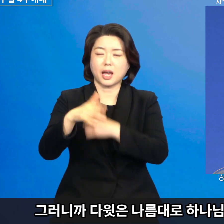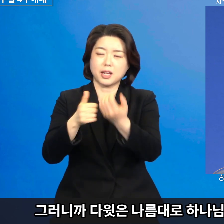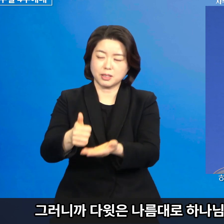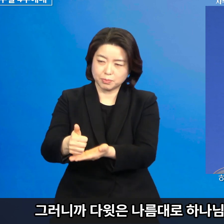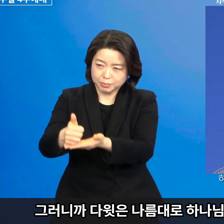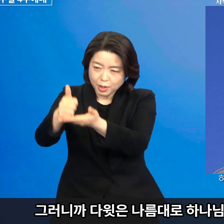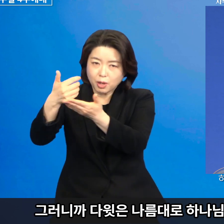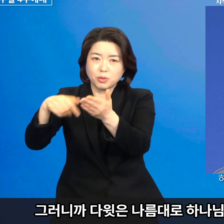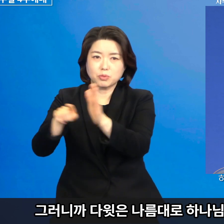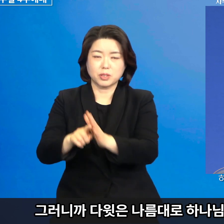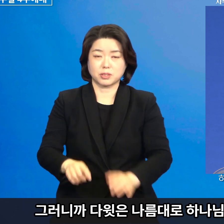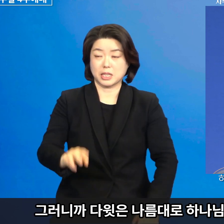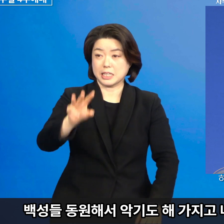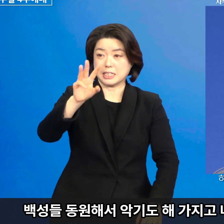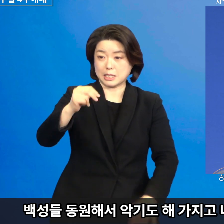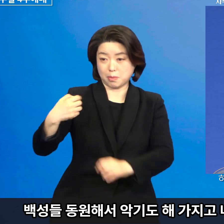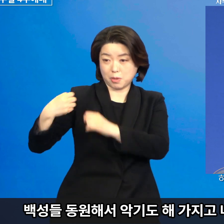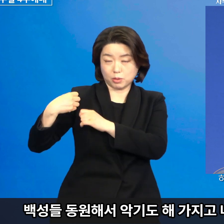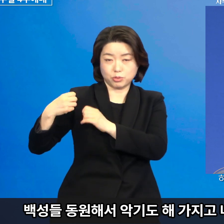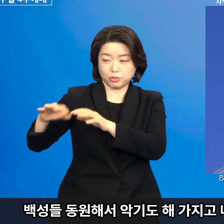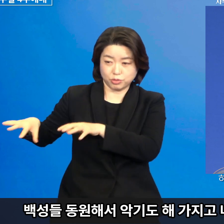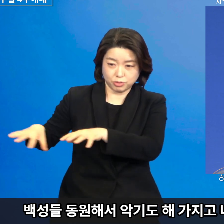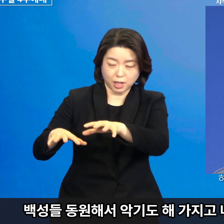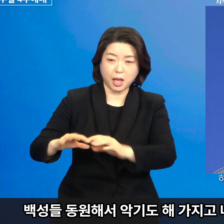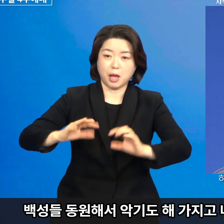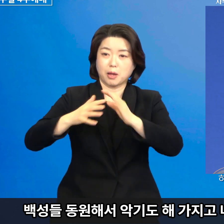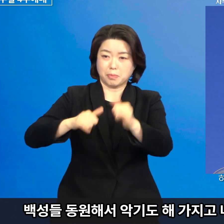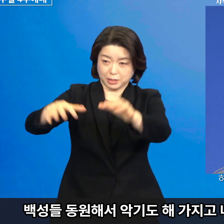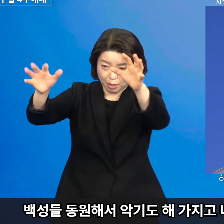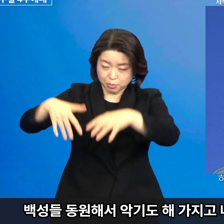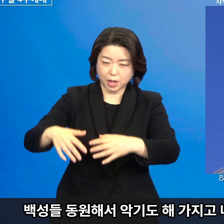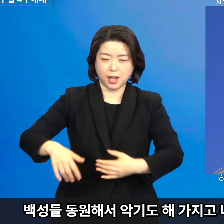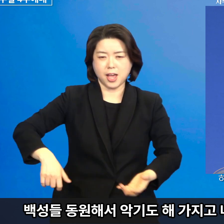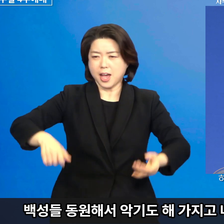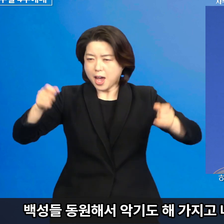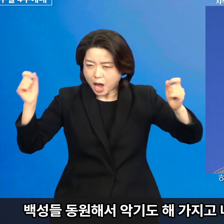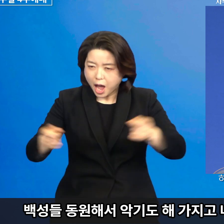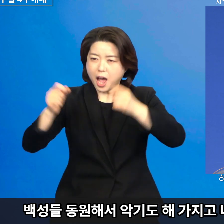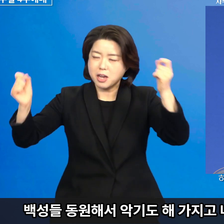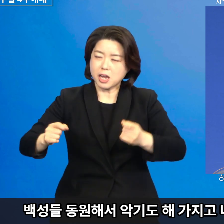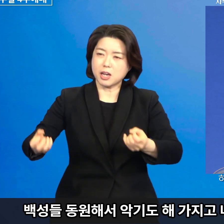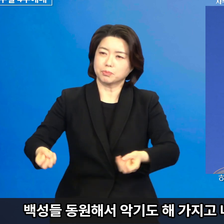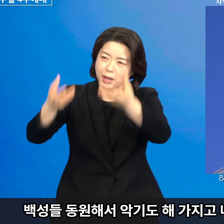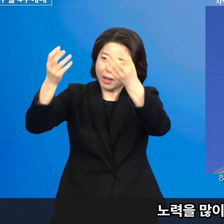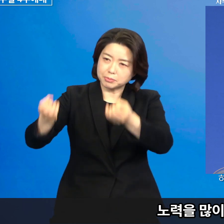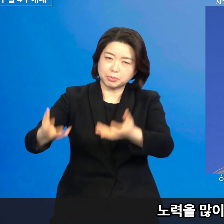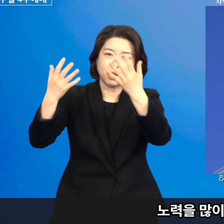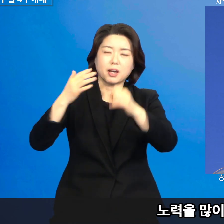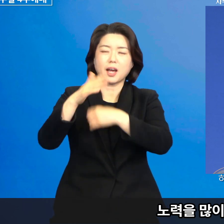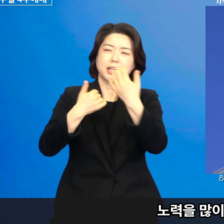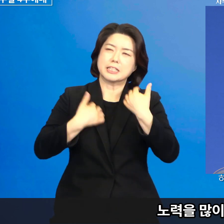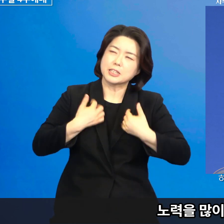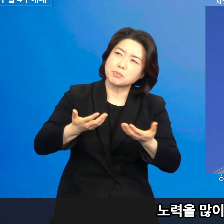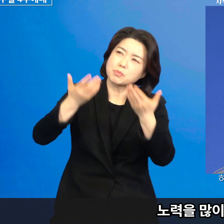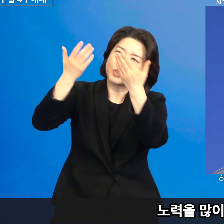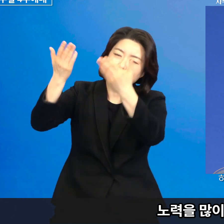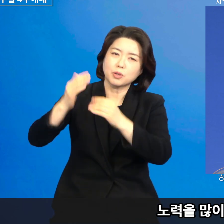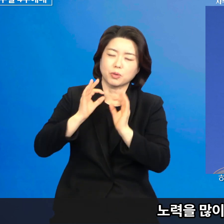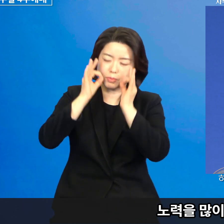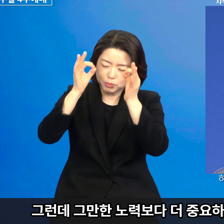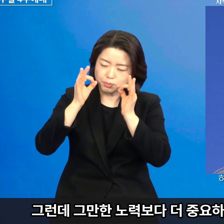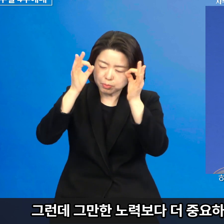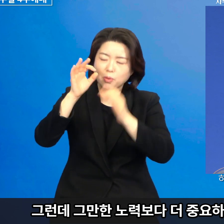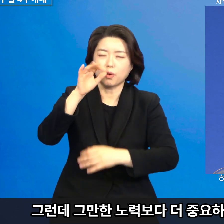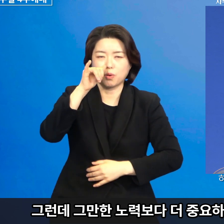존중한다고 3만 명의 군사의 백성들 동원해서 악기도 해가지고 막 나름 하나님을 기뻐하게 하려고 노력을 많이